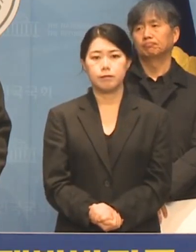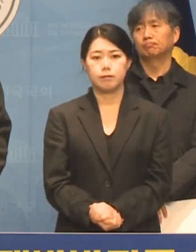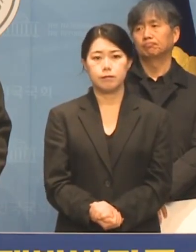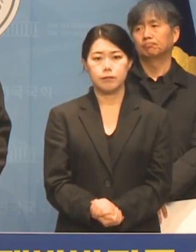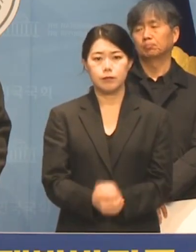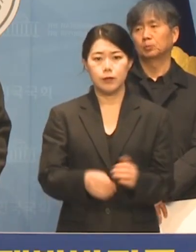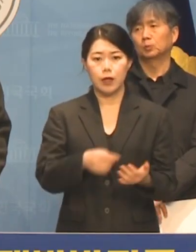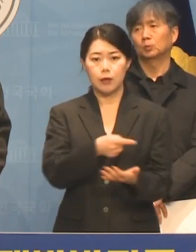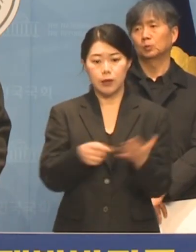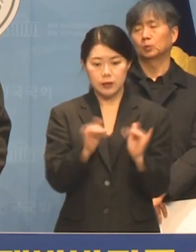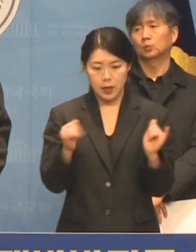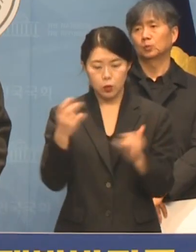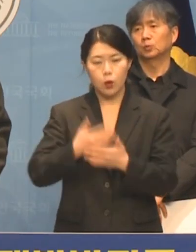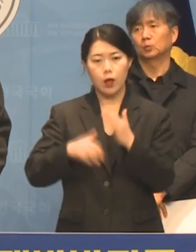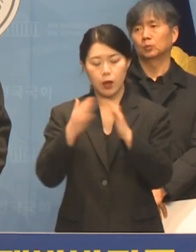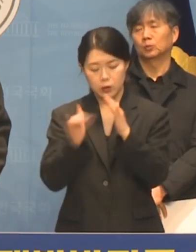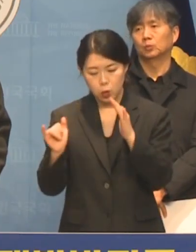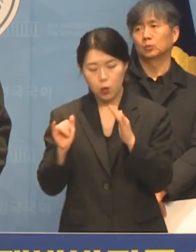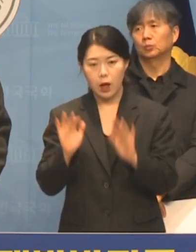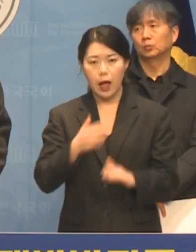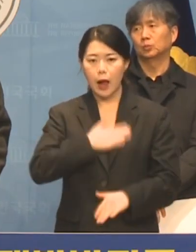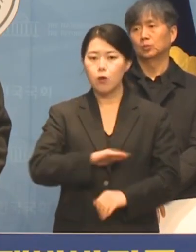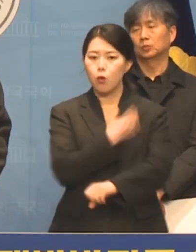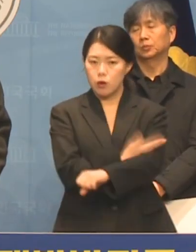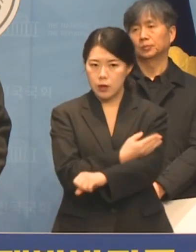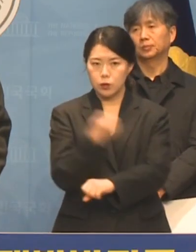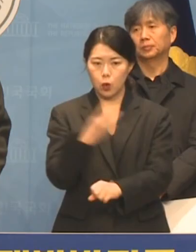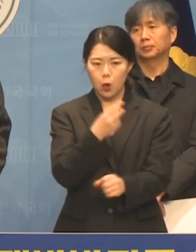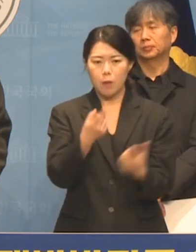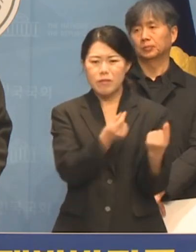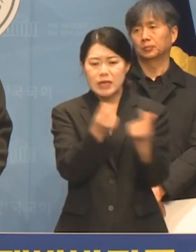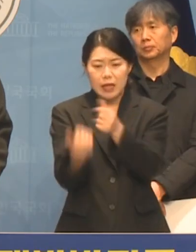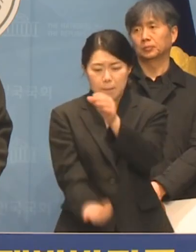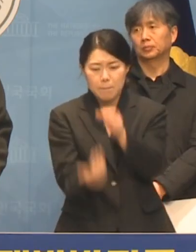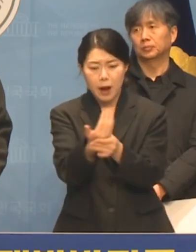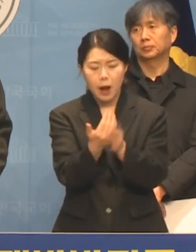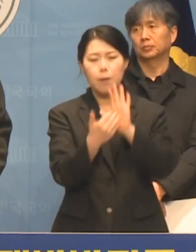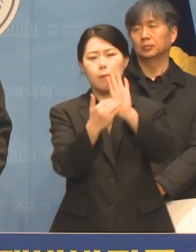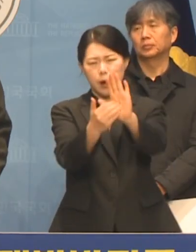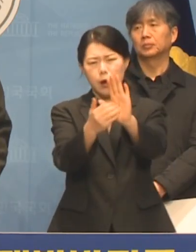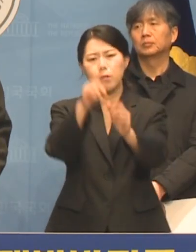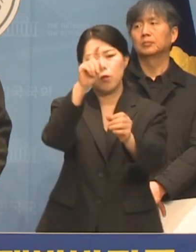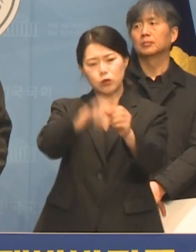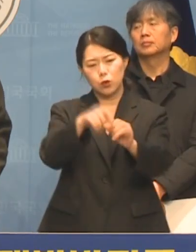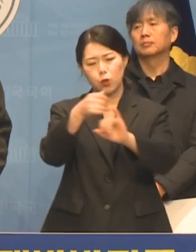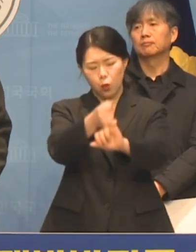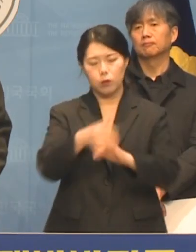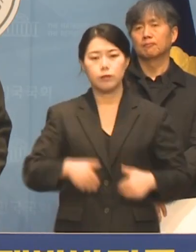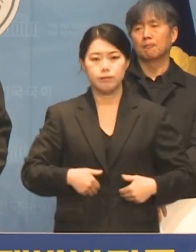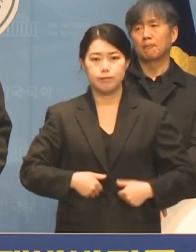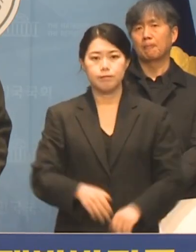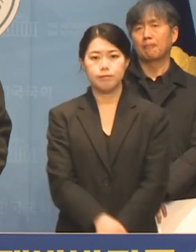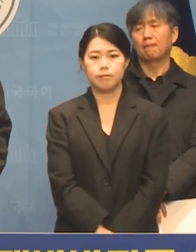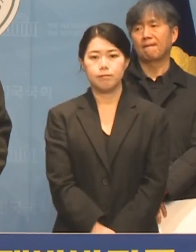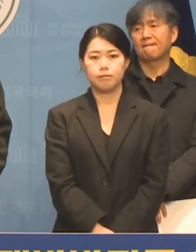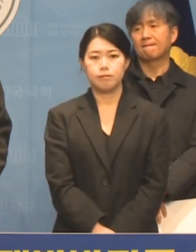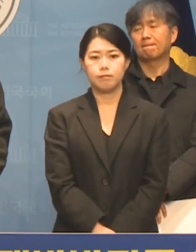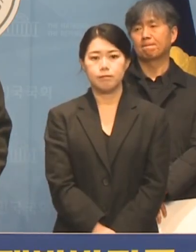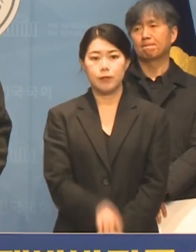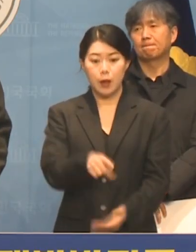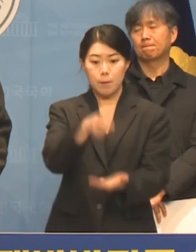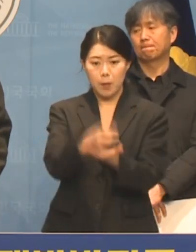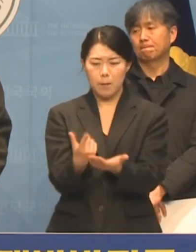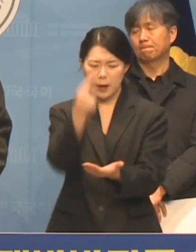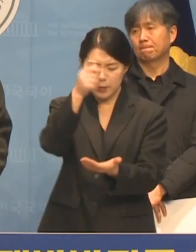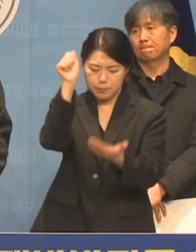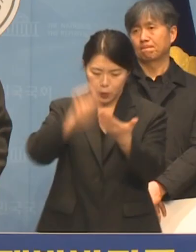재해자와 유가족의 알 권리를 보장함과 동시에 동종 유사 재해 예방을 위해서 꼭 필요한 조치라고 생각합니다. 이 법안이